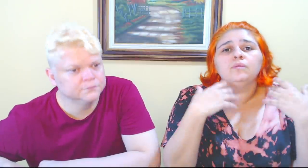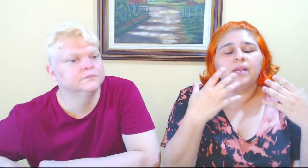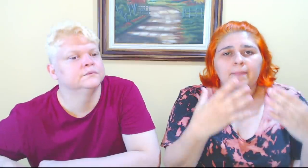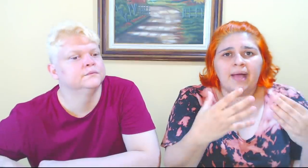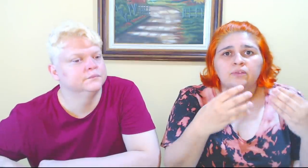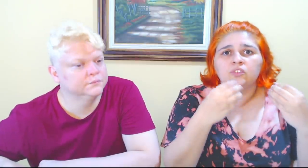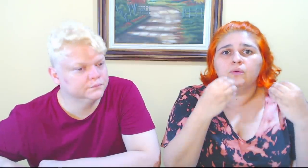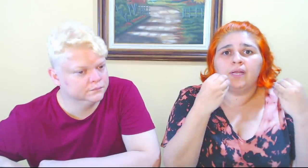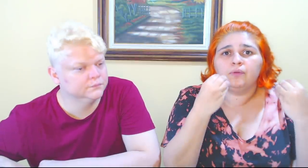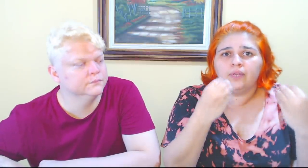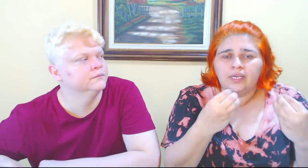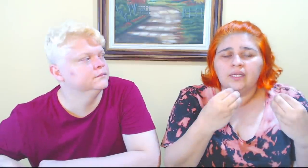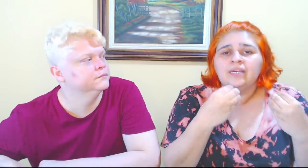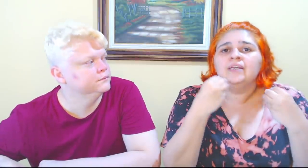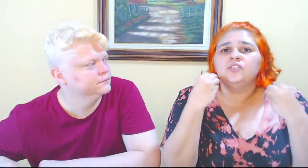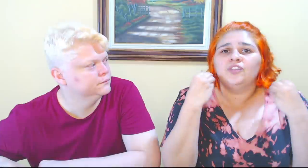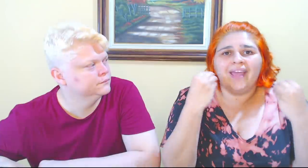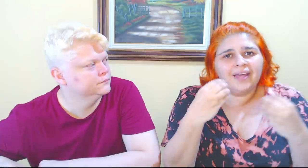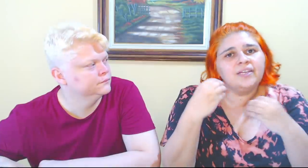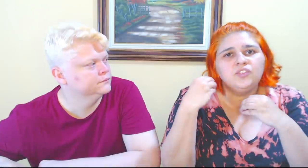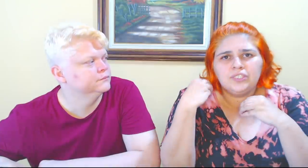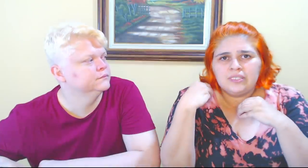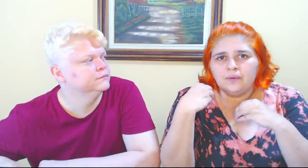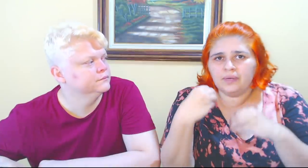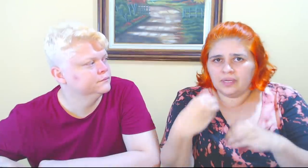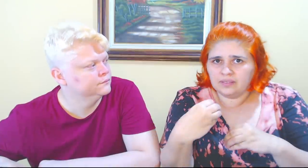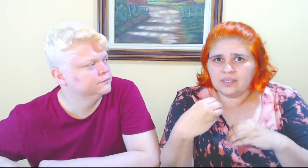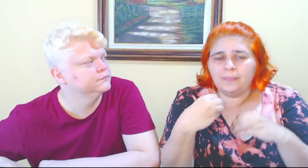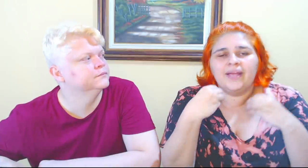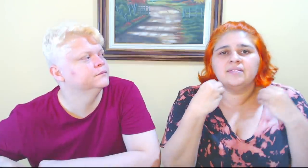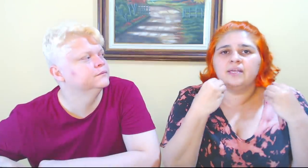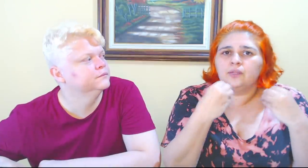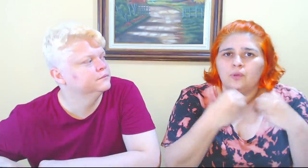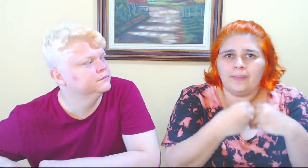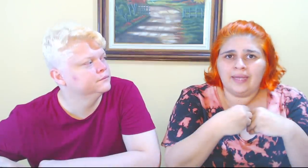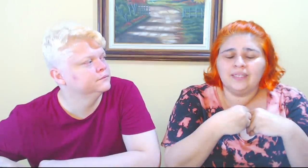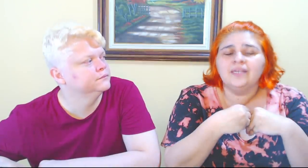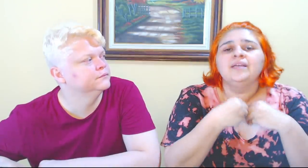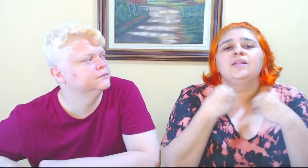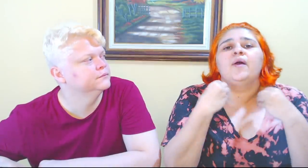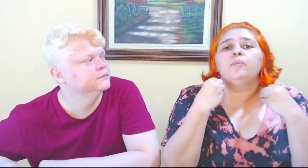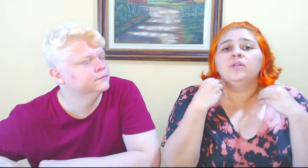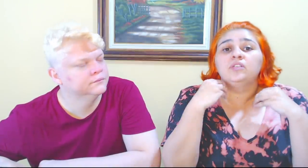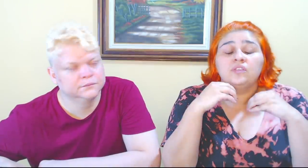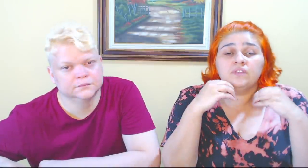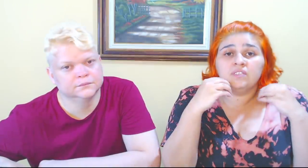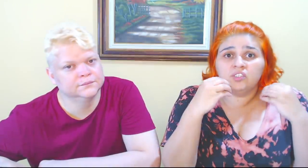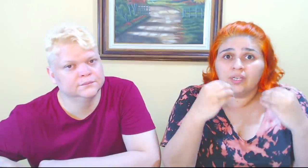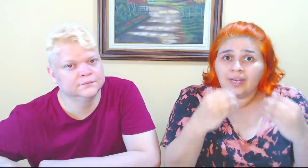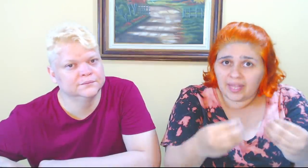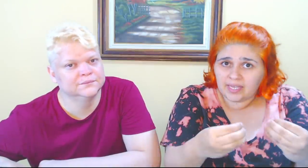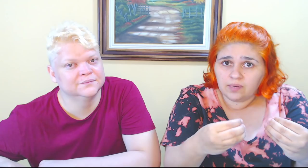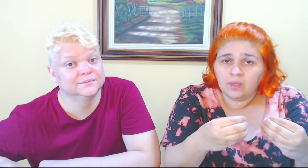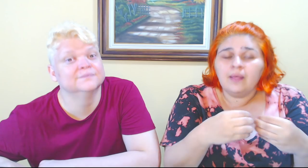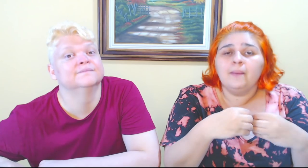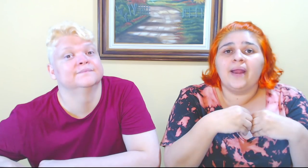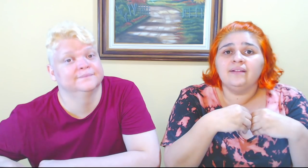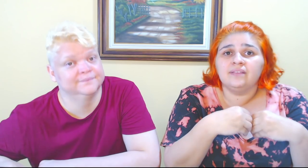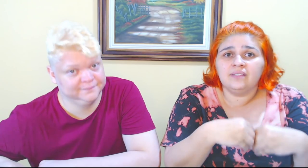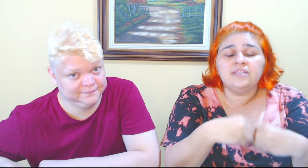trabalho de curadoria De regras de segurança Para essa retomada Então é importante que vocês leiam Para entender se